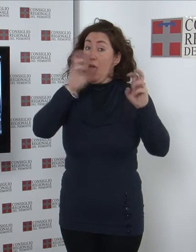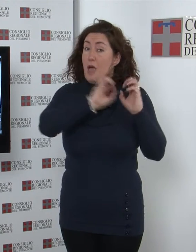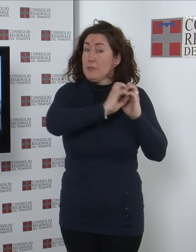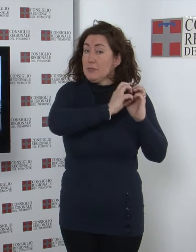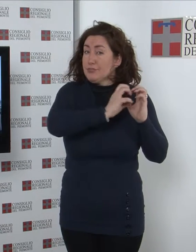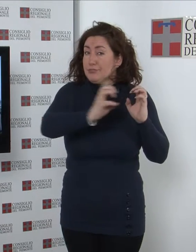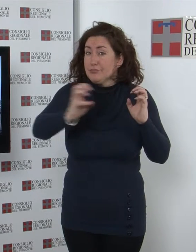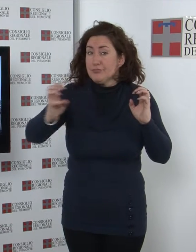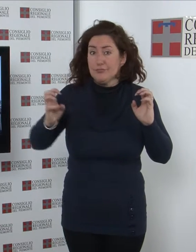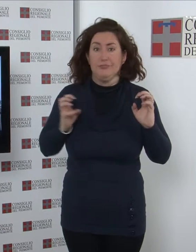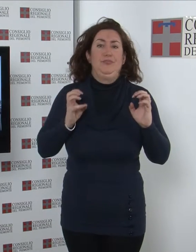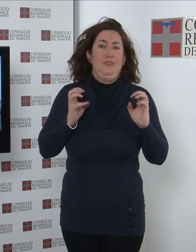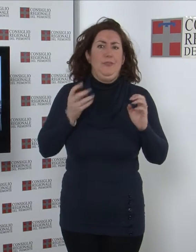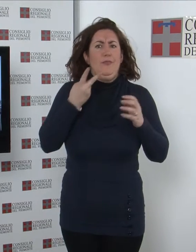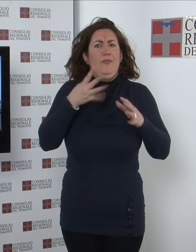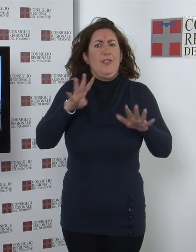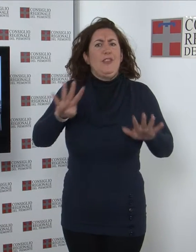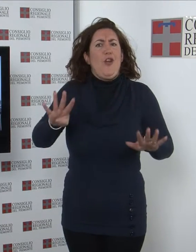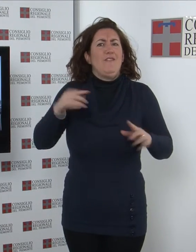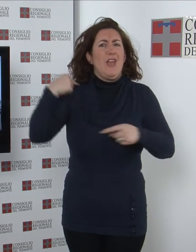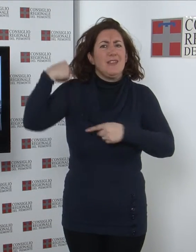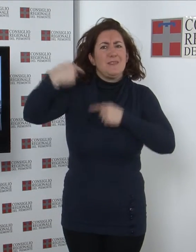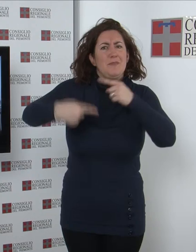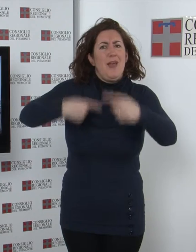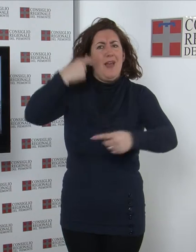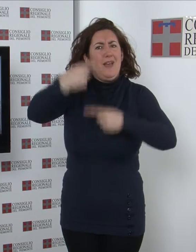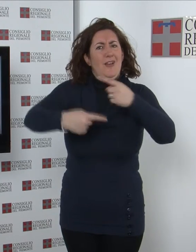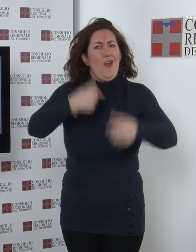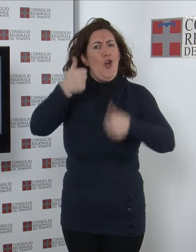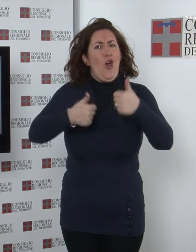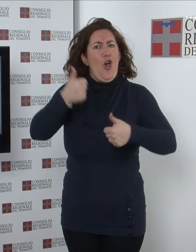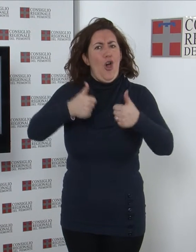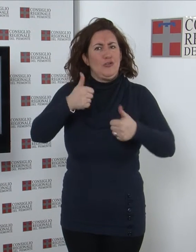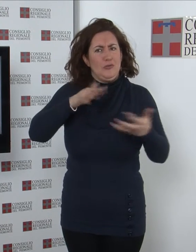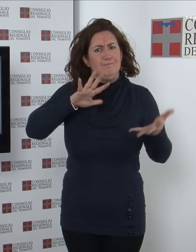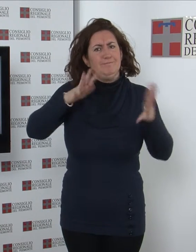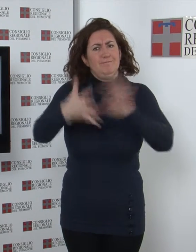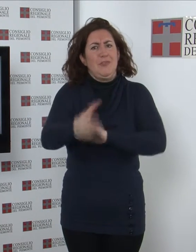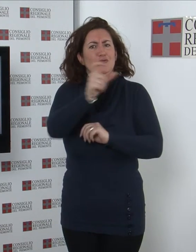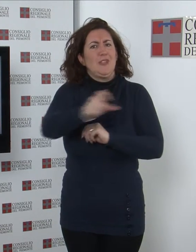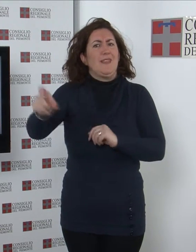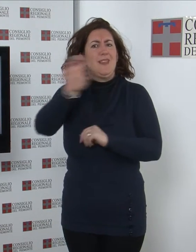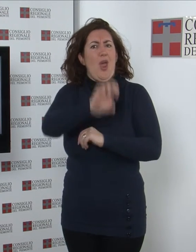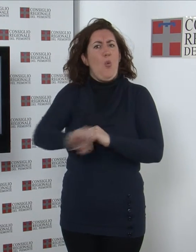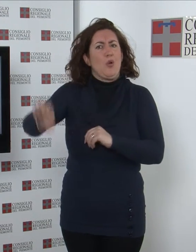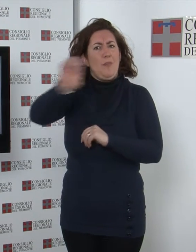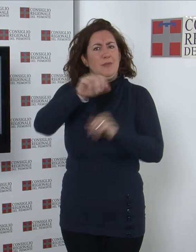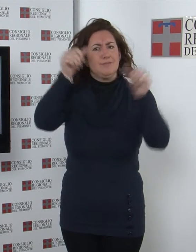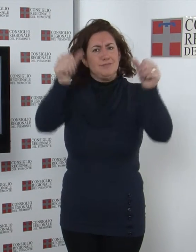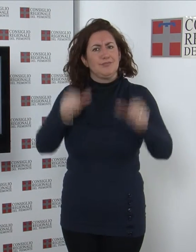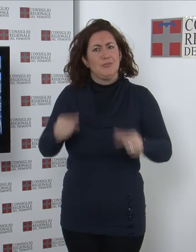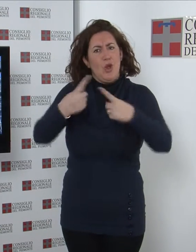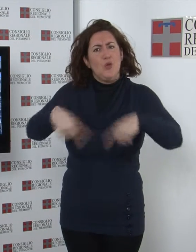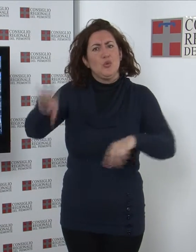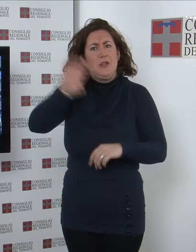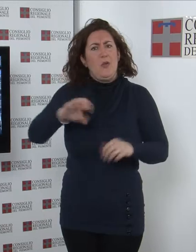29A edizione del concorso diventiamo cittadini europei bandito dalla consulta Europea per l'anno scolastico